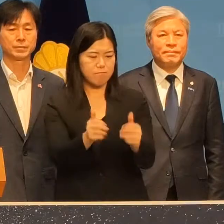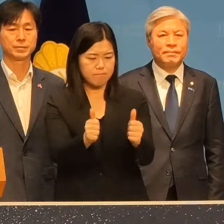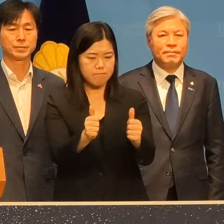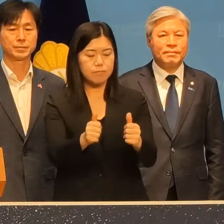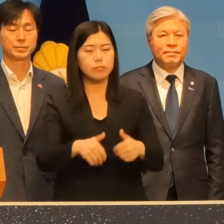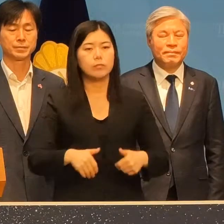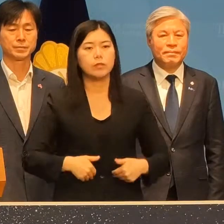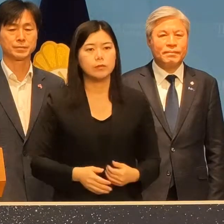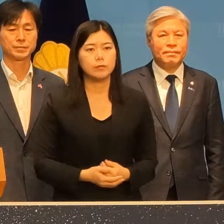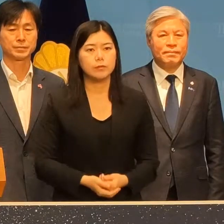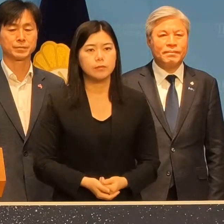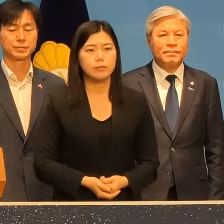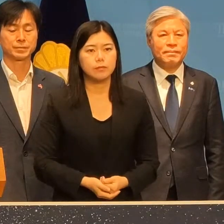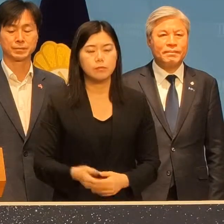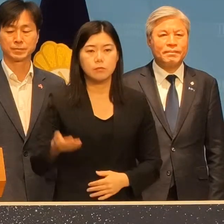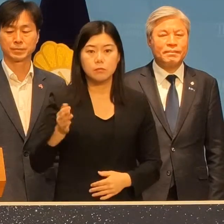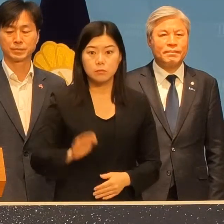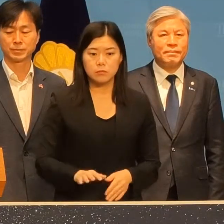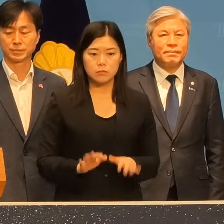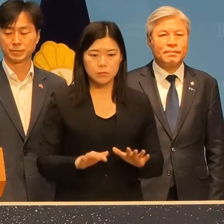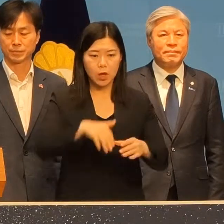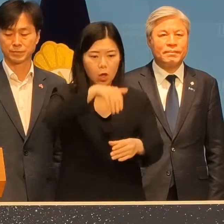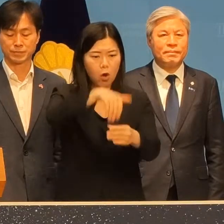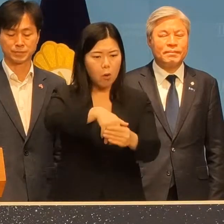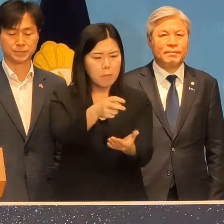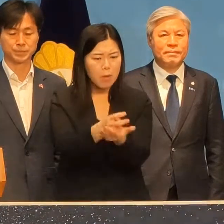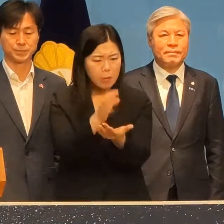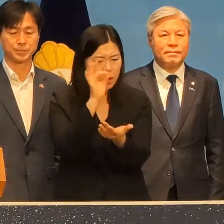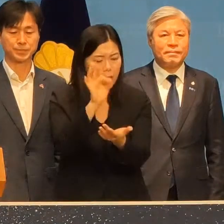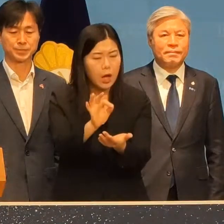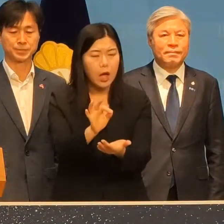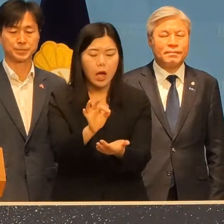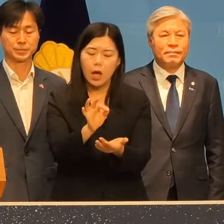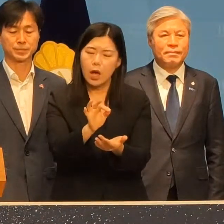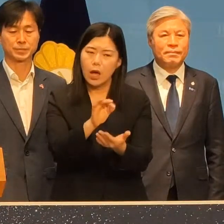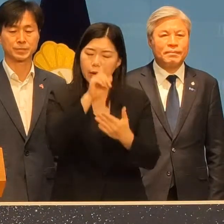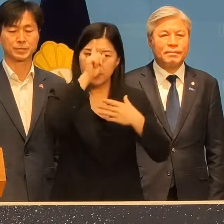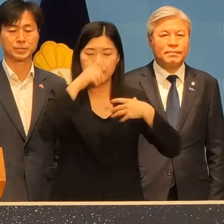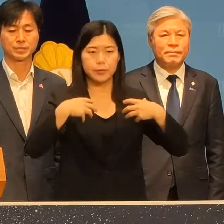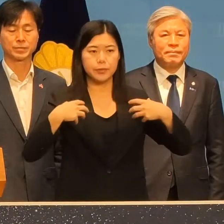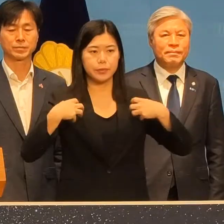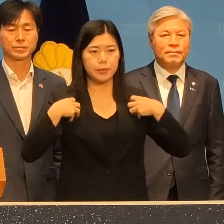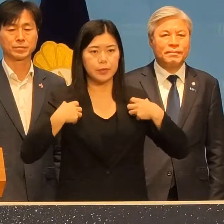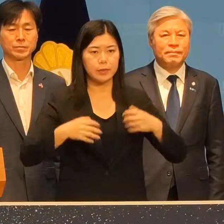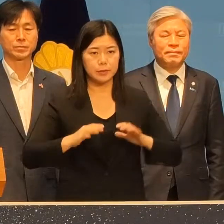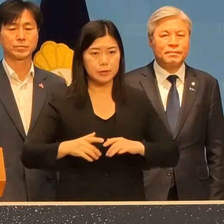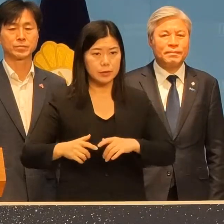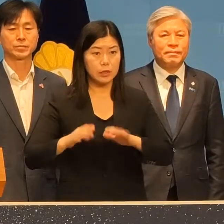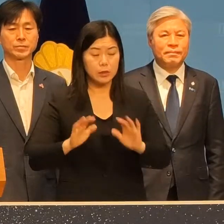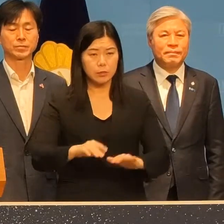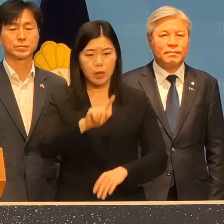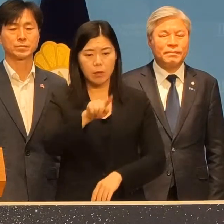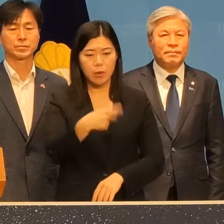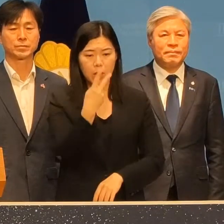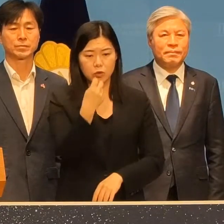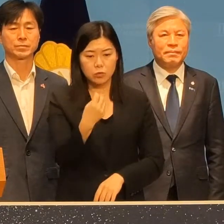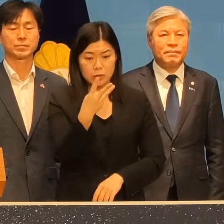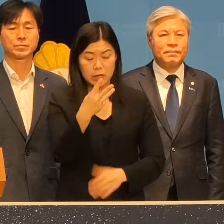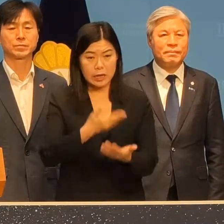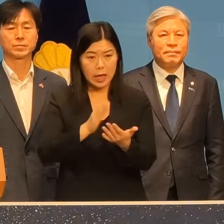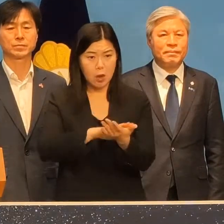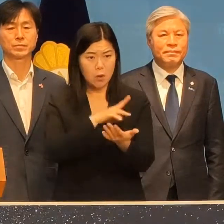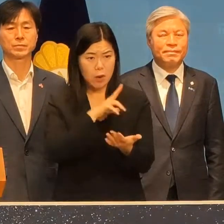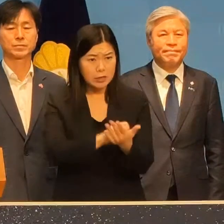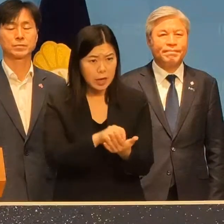합니다. 그런데 지금의 선거제도로는 정부가 추진하는 123개의 개혁 과제가